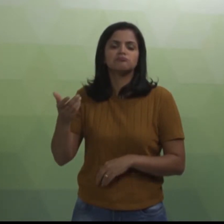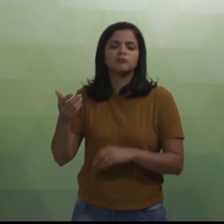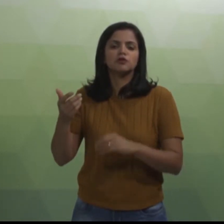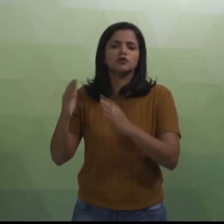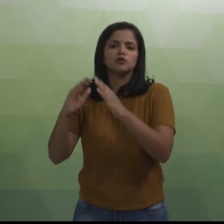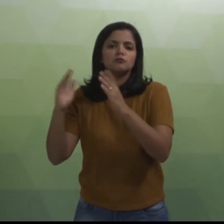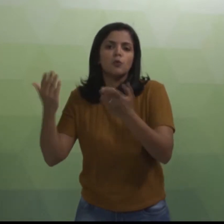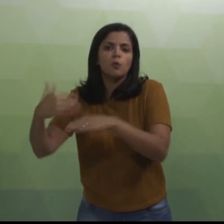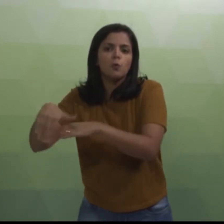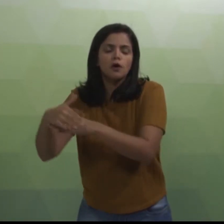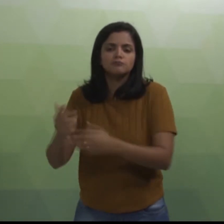ali uma rua.